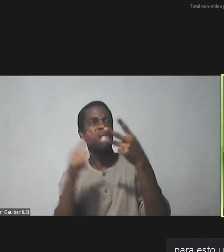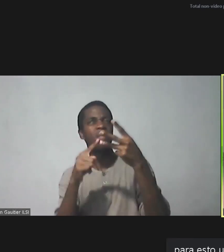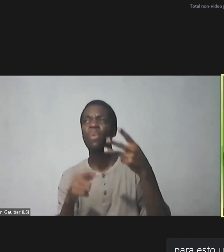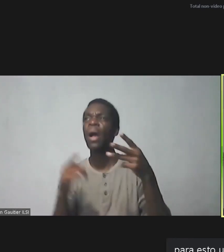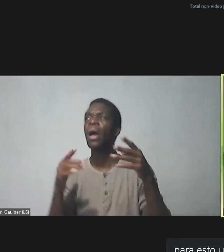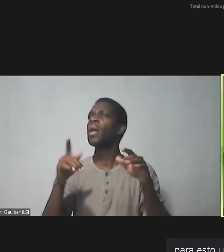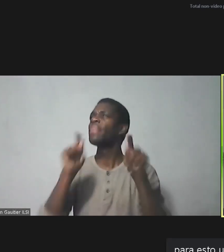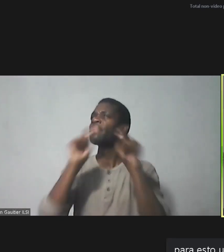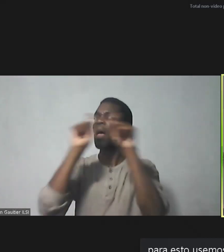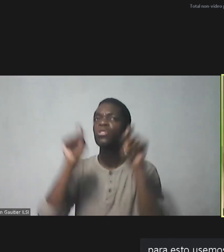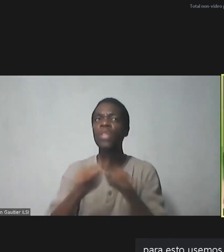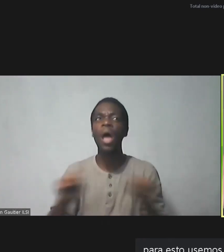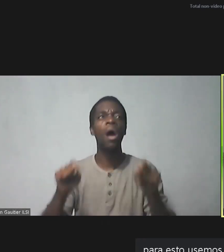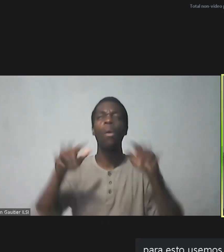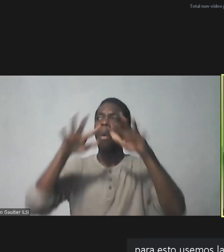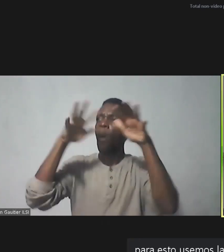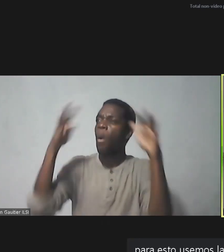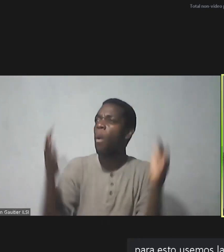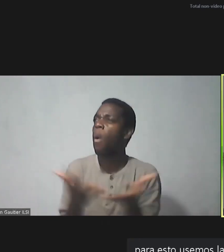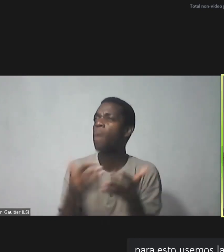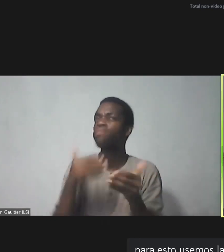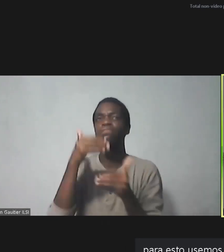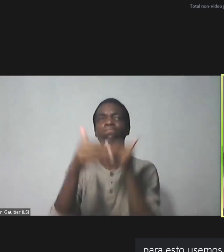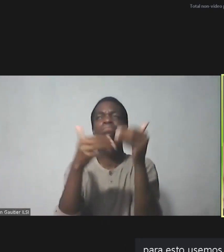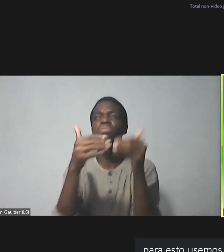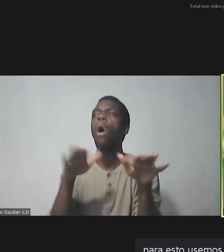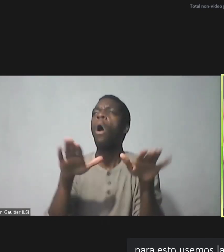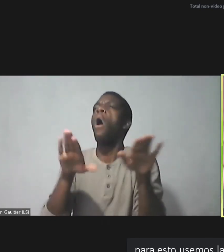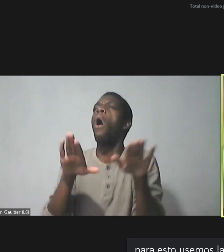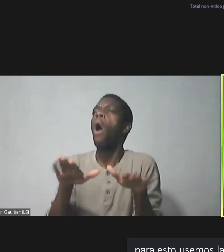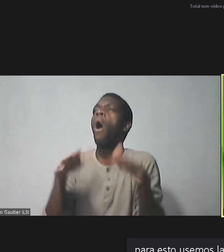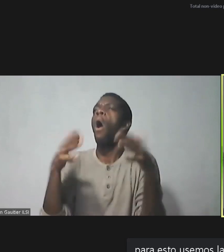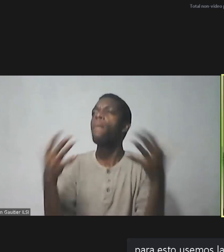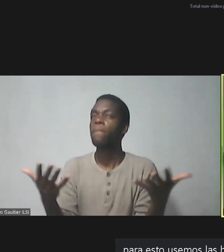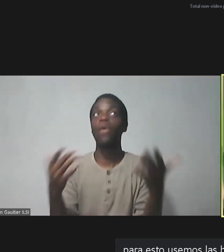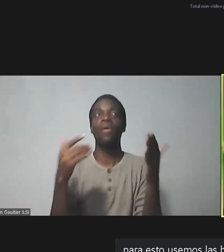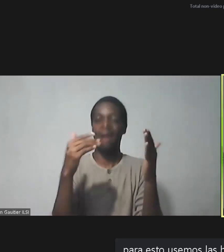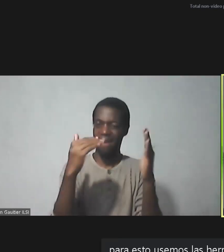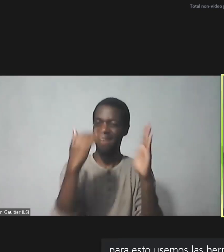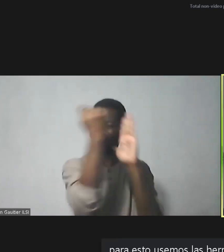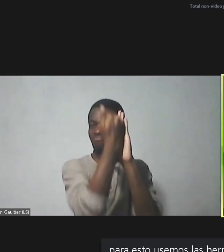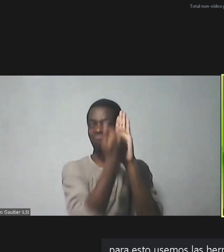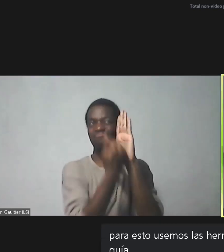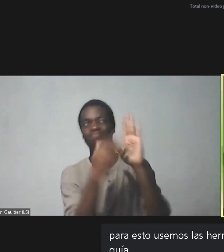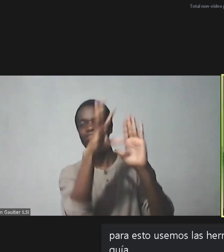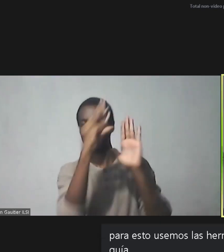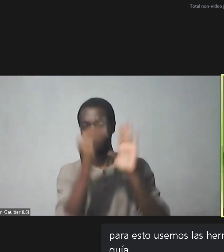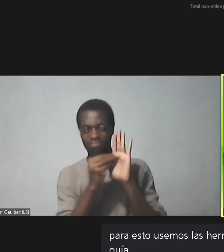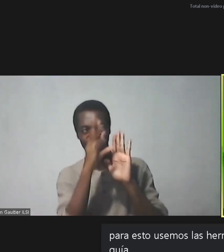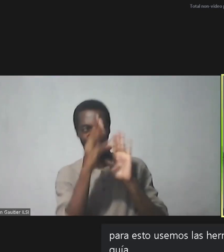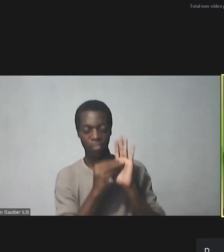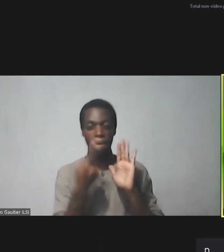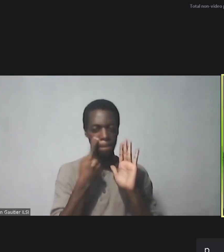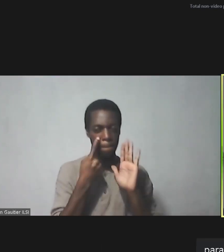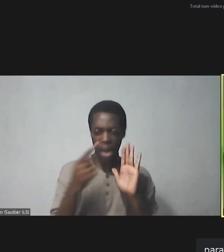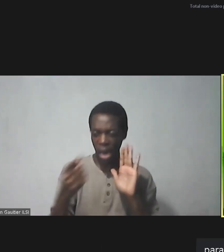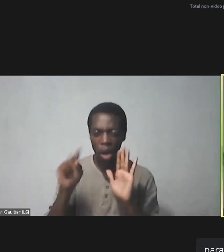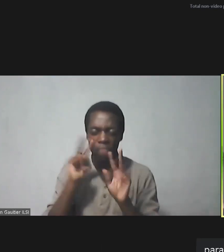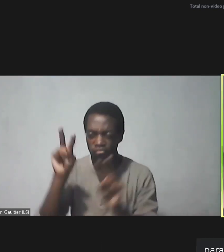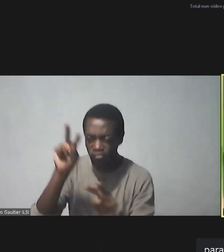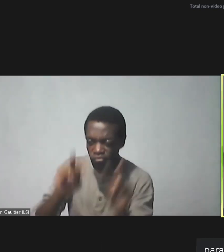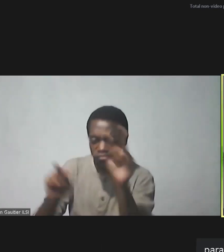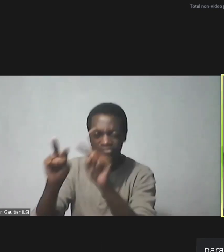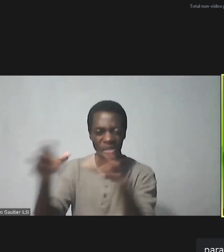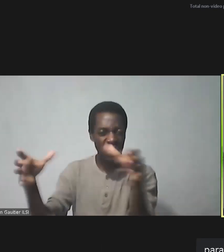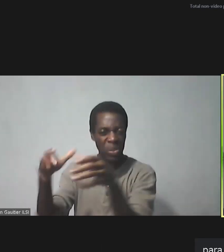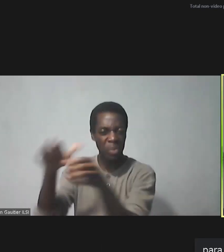para incluir de manera completa e igualitaria a los grupos más marginados